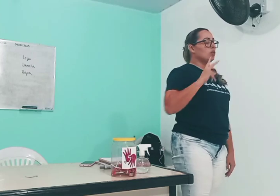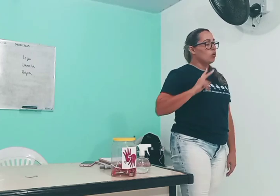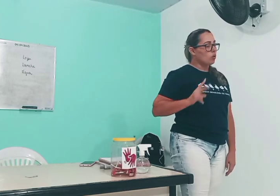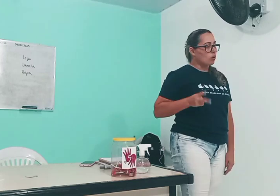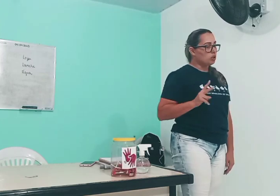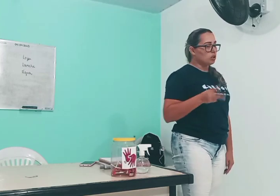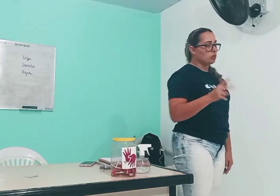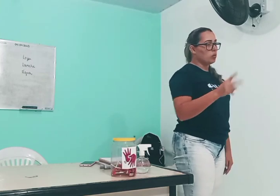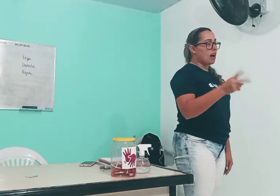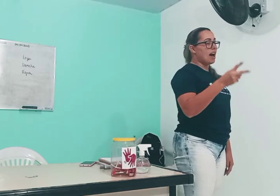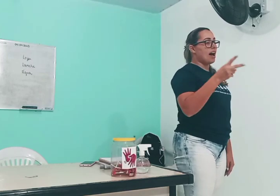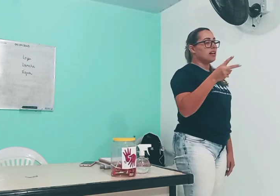sempre, continuar,